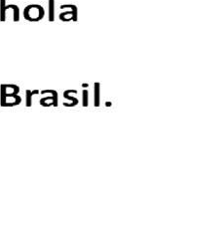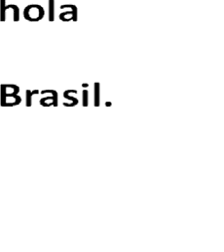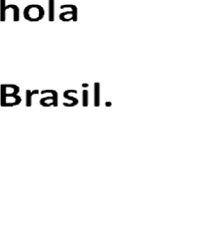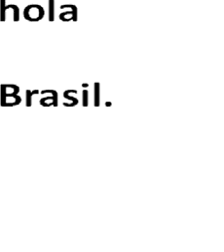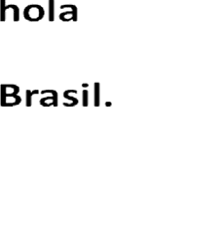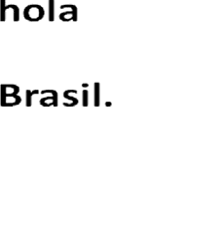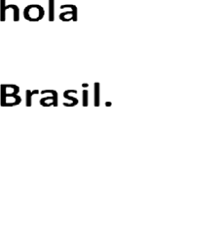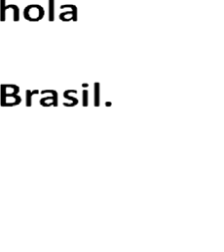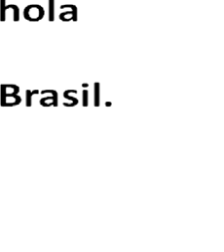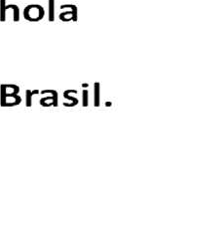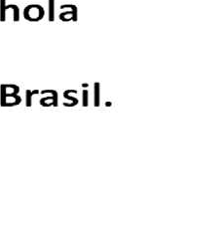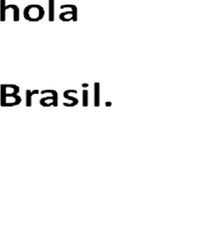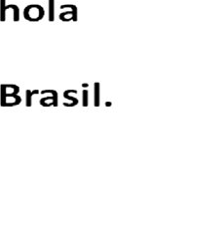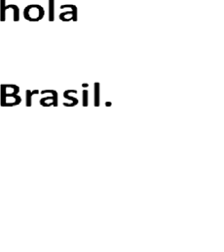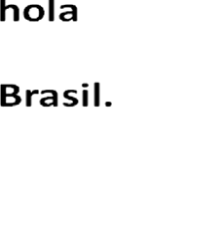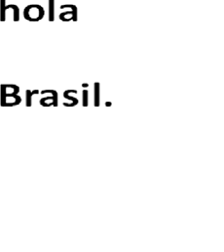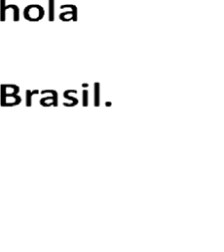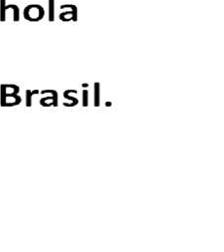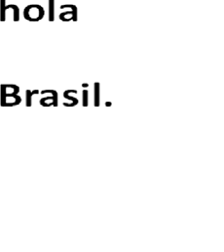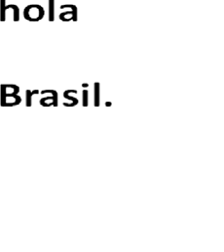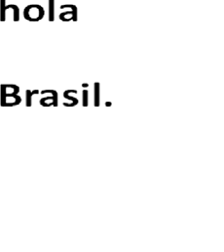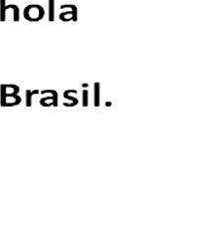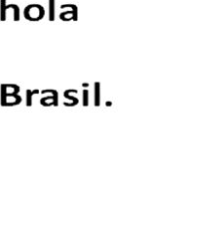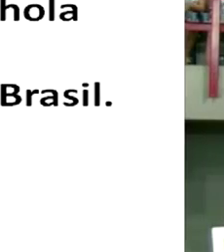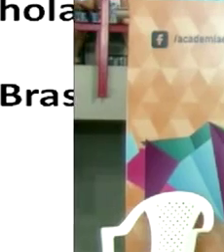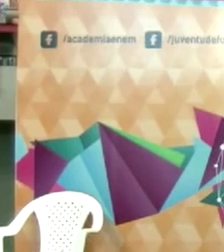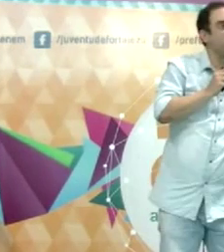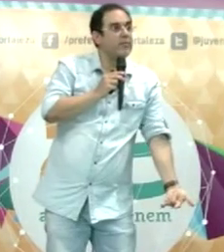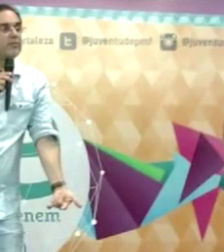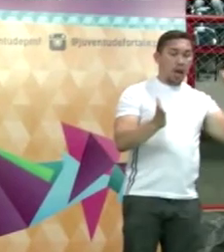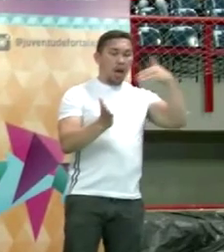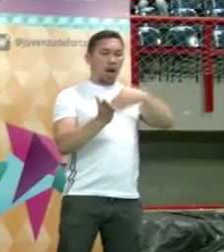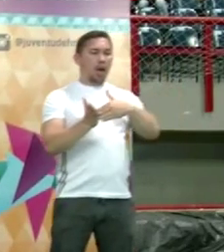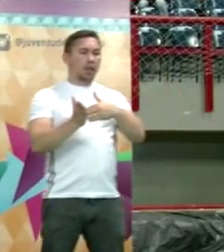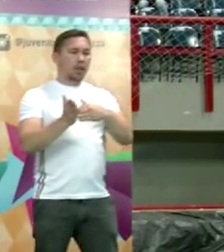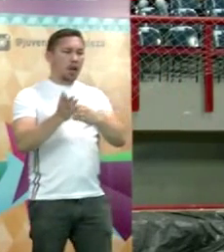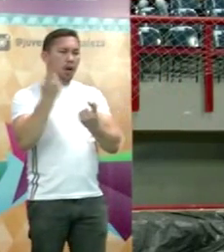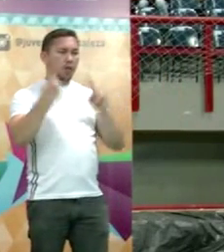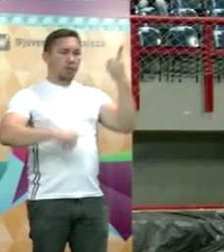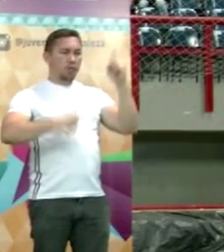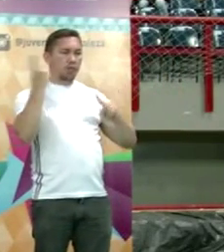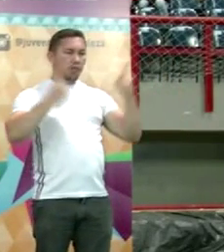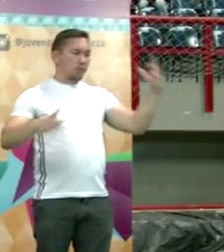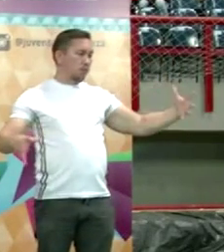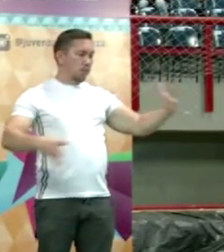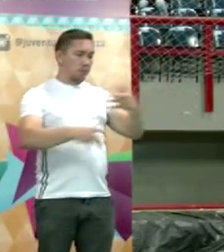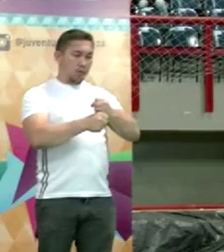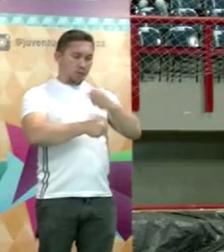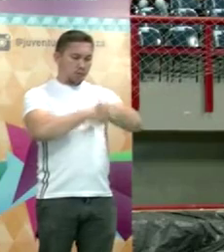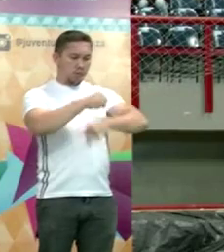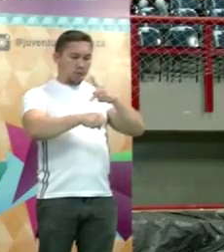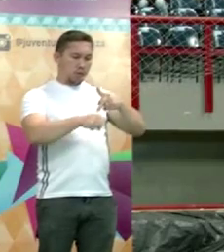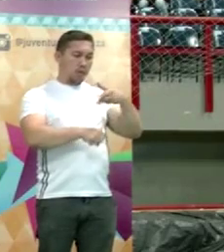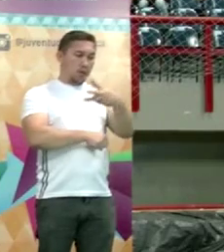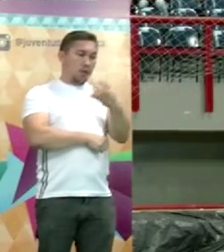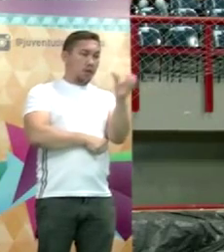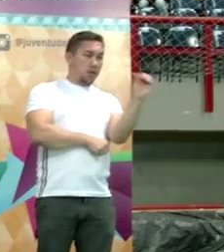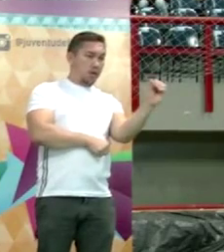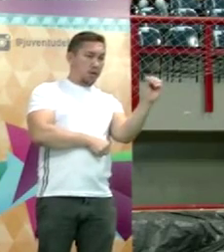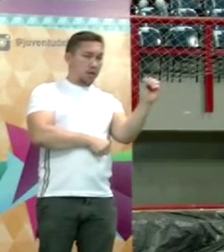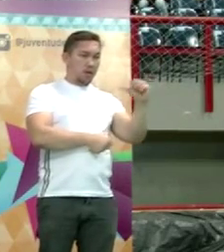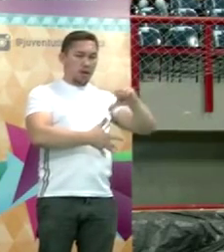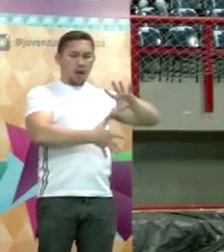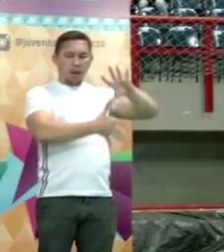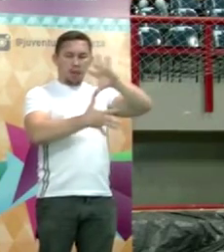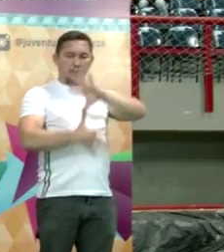fala espanhol. Do México até o Chile. São 35 países na América. A